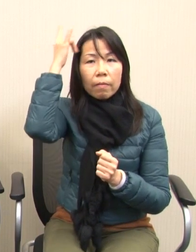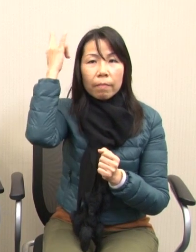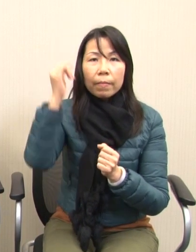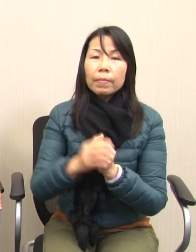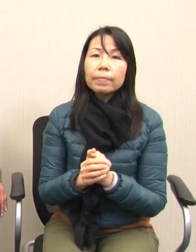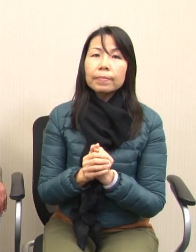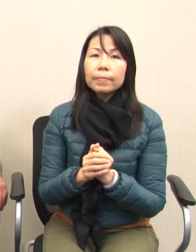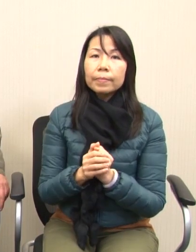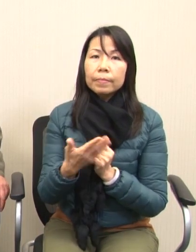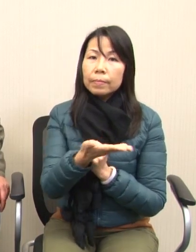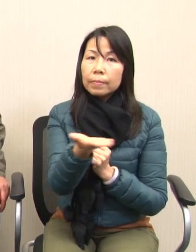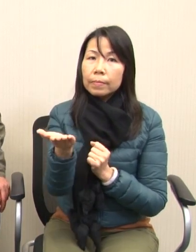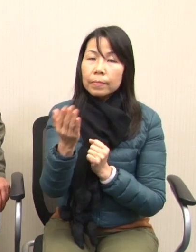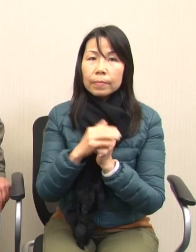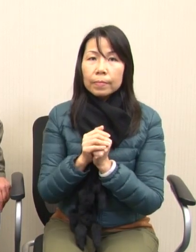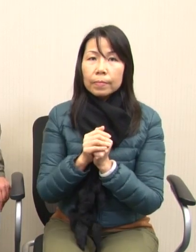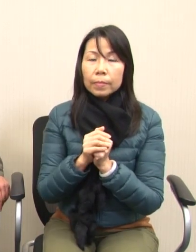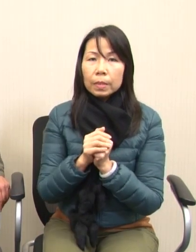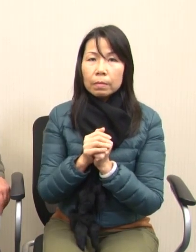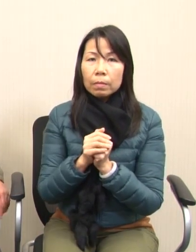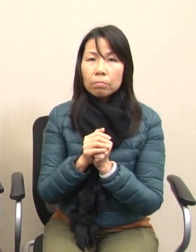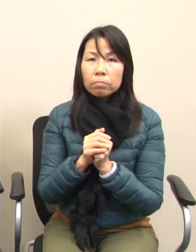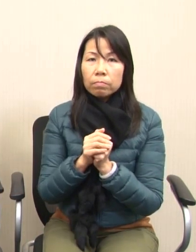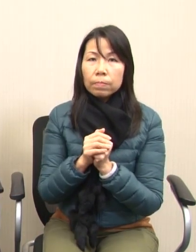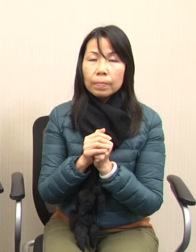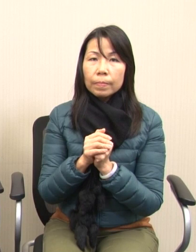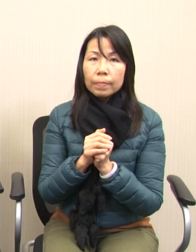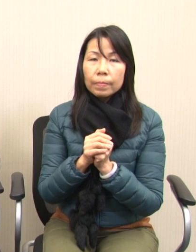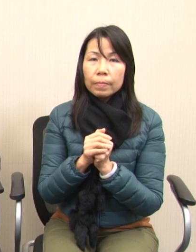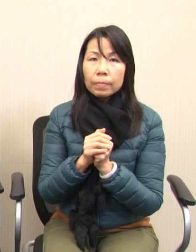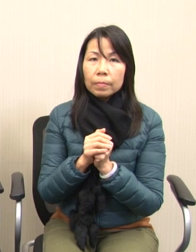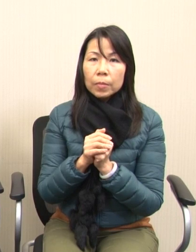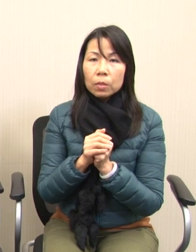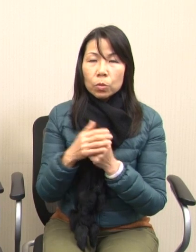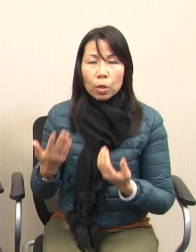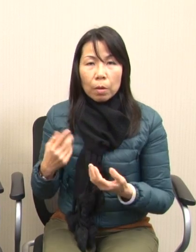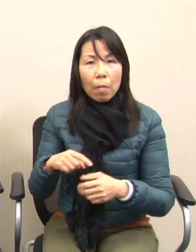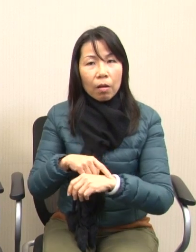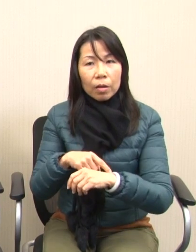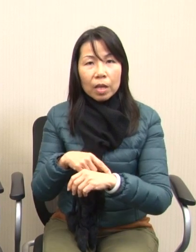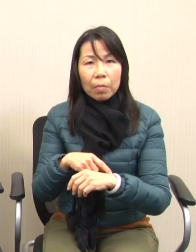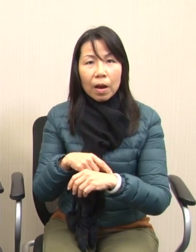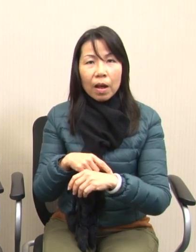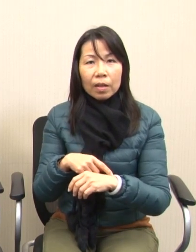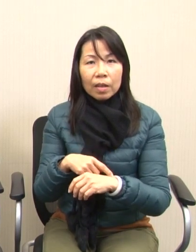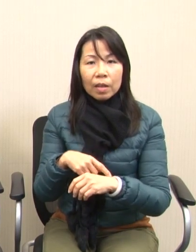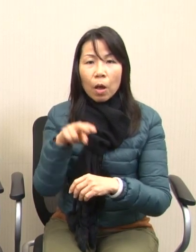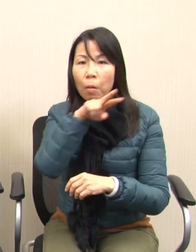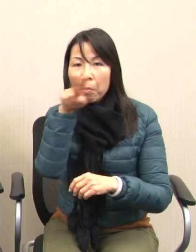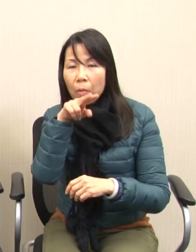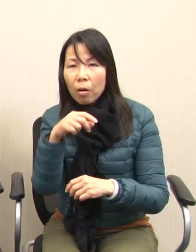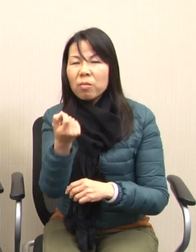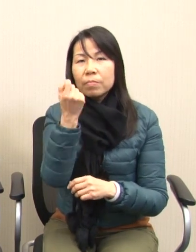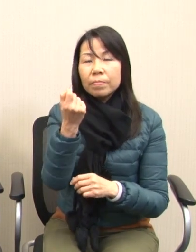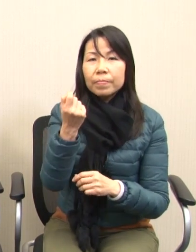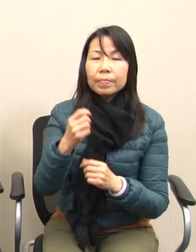嗱，各位，我知道呢、這個今晚個節目咧冇人睇嘅啫，你人幾千啊，啲